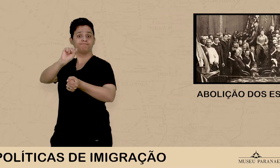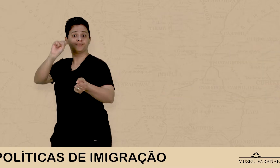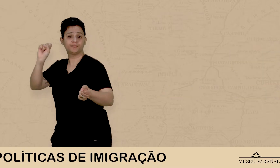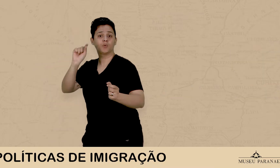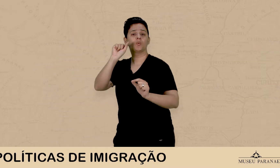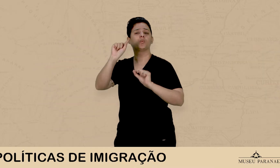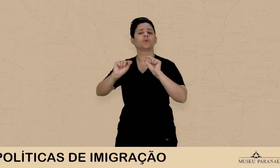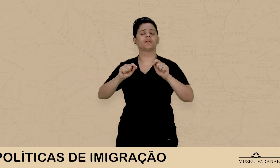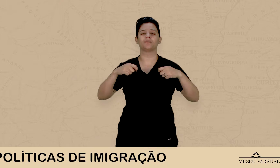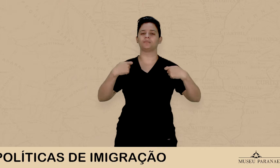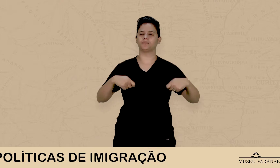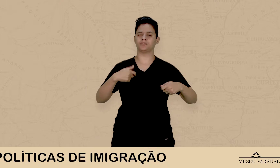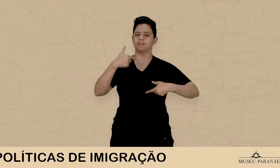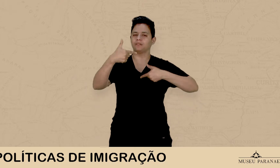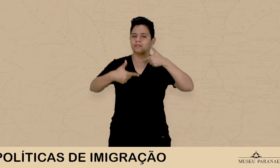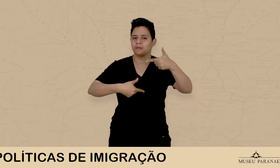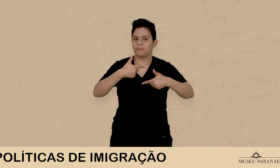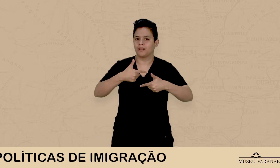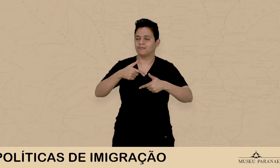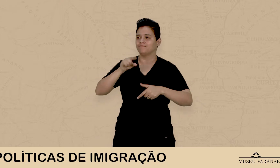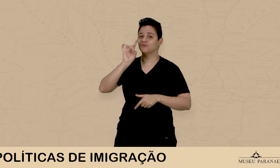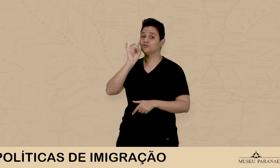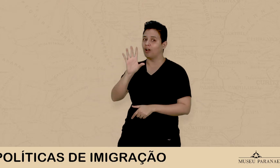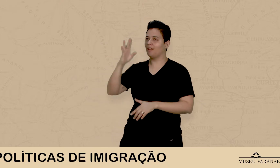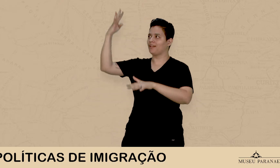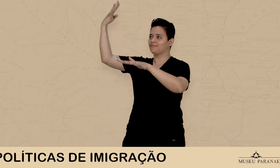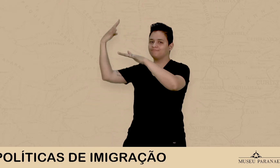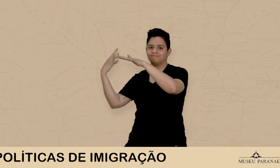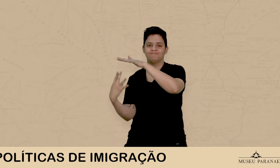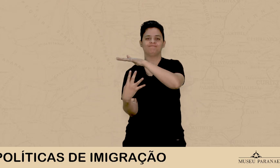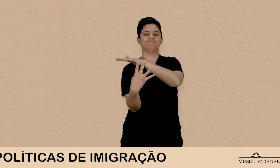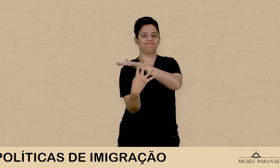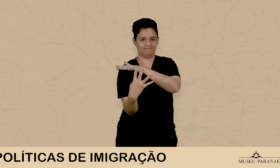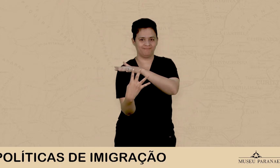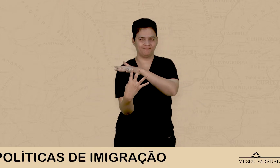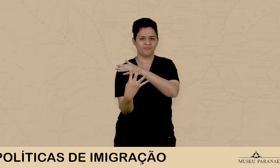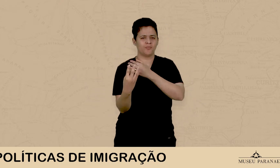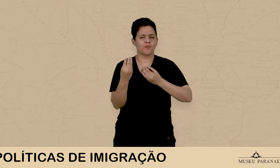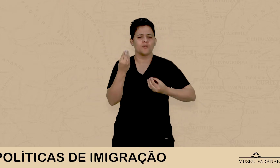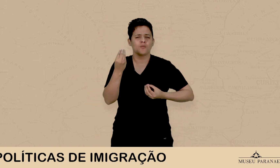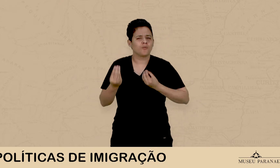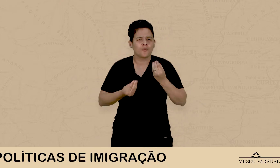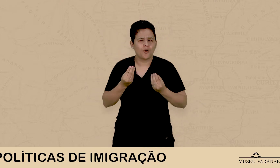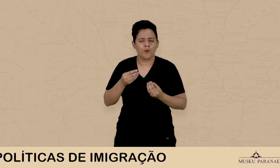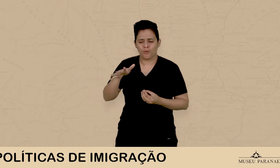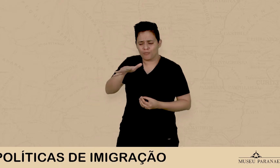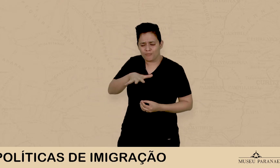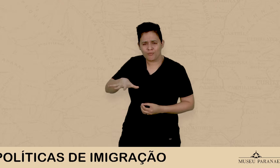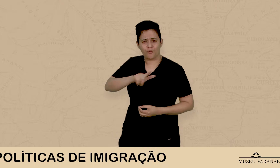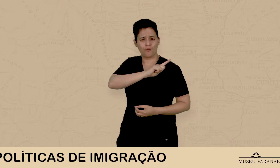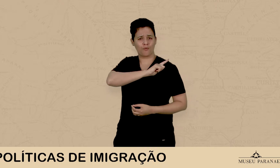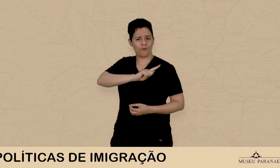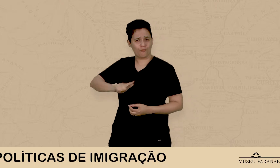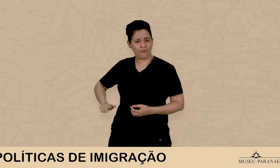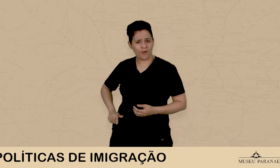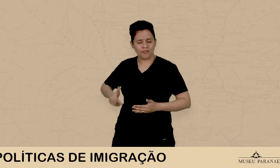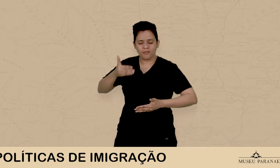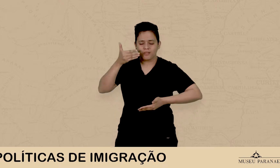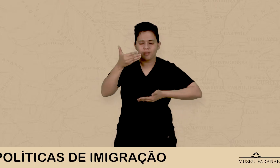província precisou de trabalhadores para desenvolver sua economia, e foram os imigrantes que o fizeram, motivados por